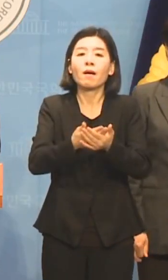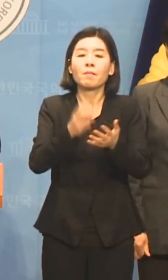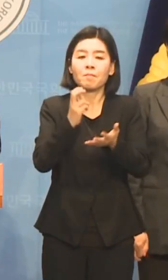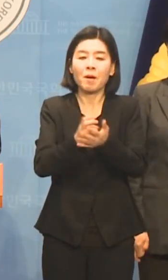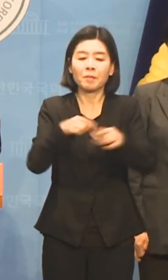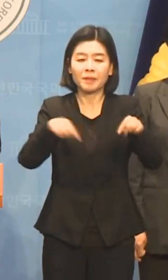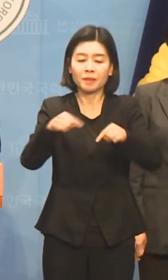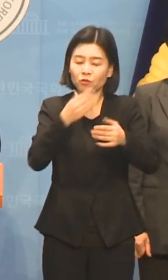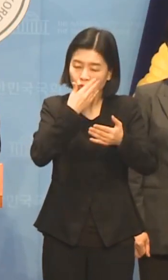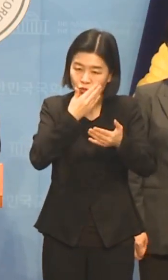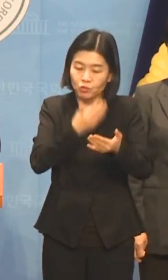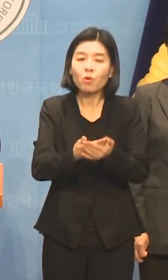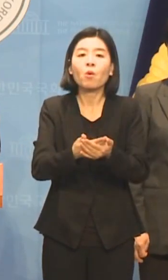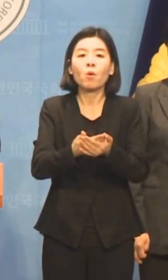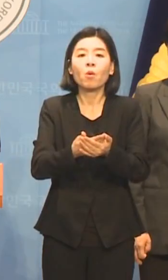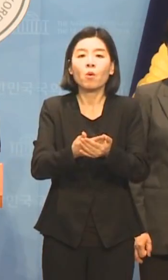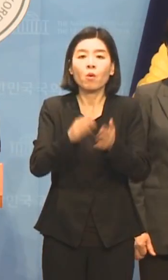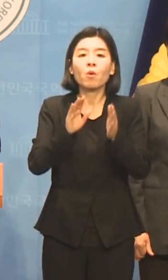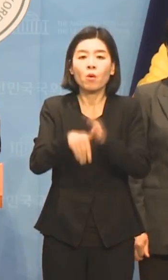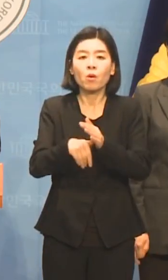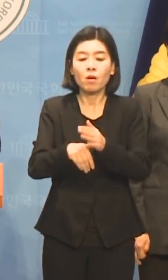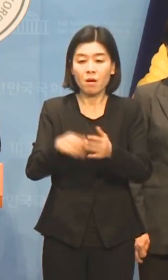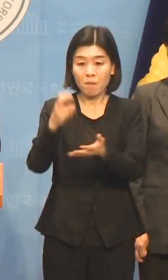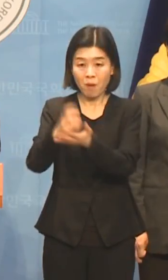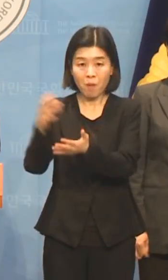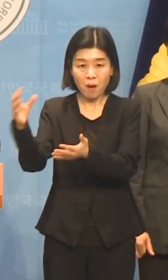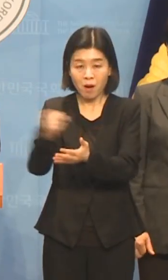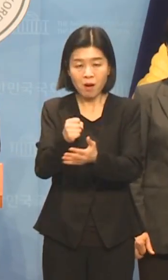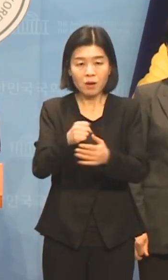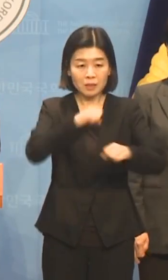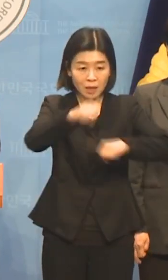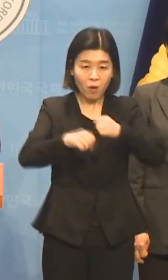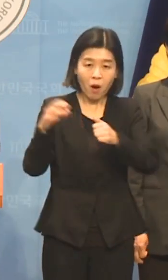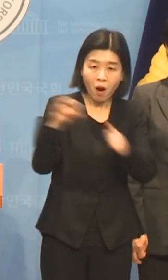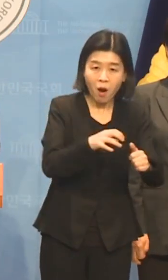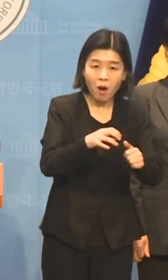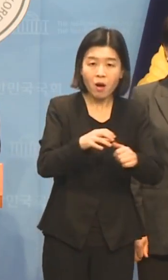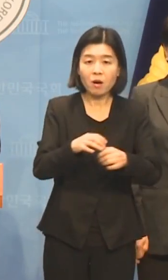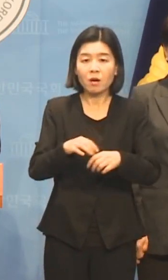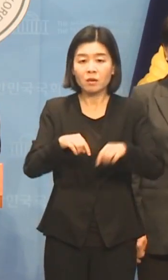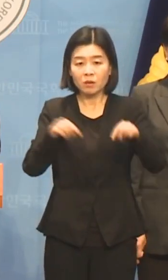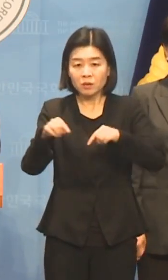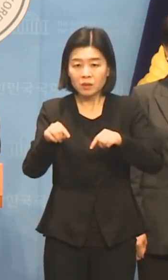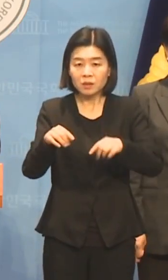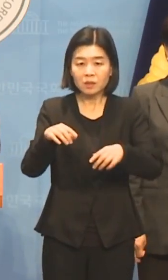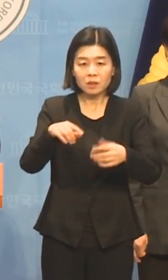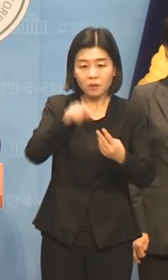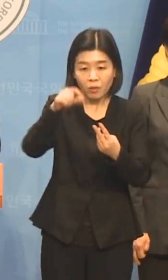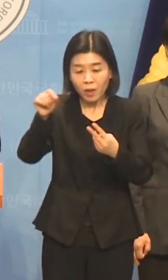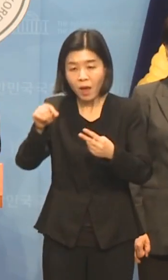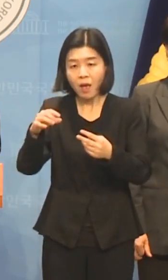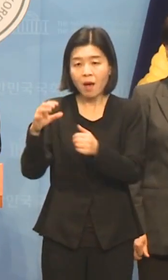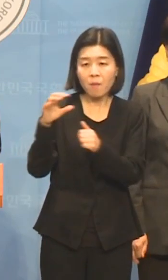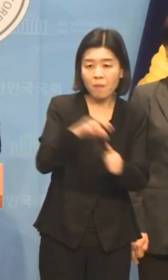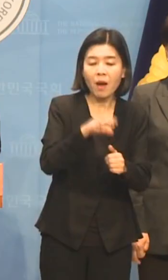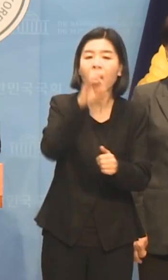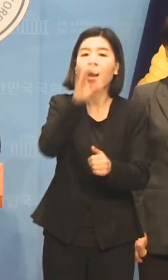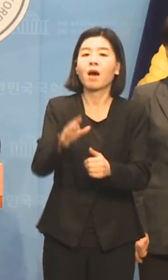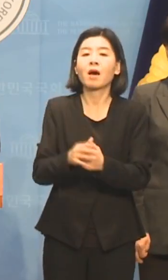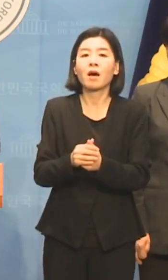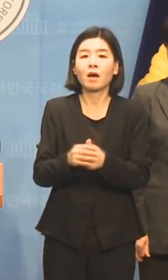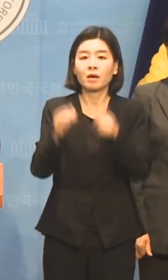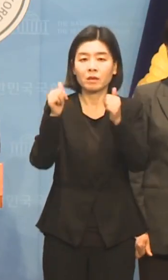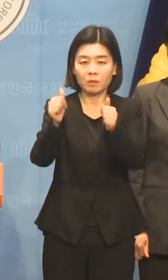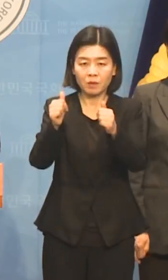것입니다. 법이 자유를 억압하거나 국민의 정치적 선택을 가로막는 도구가 되어서는 안 됩니다. 재판부는